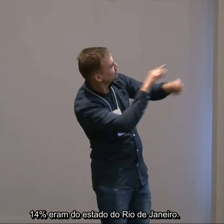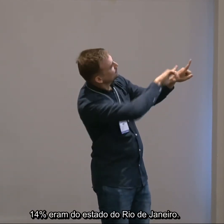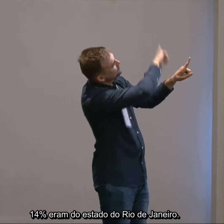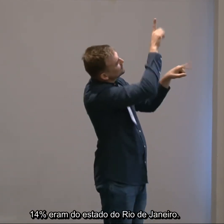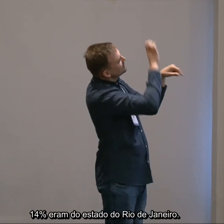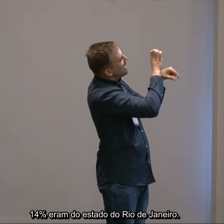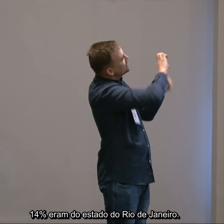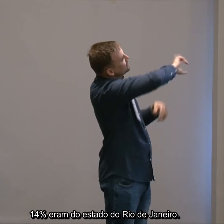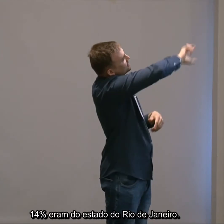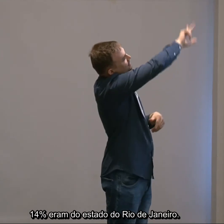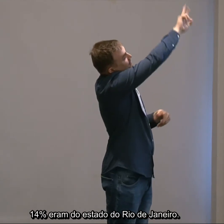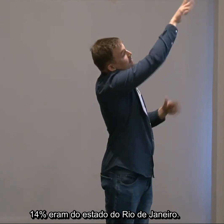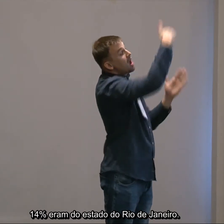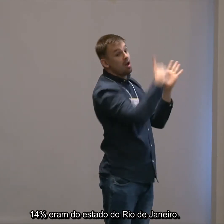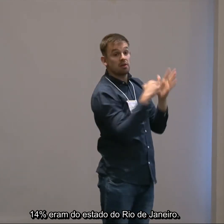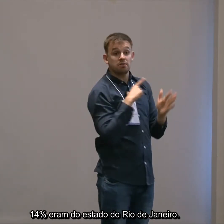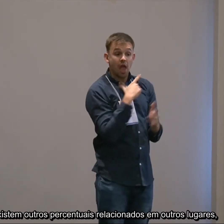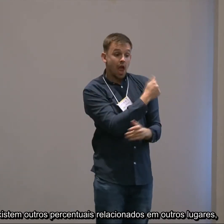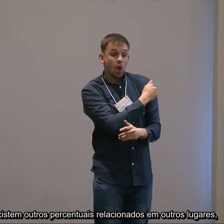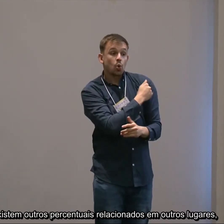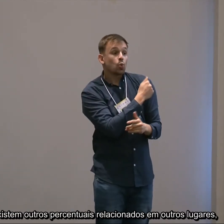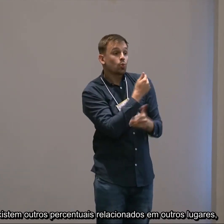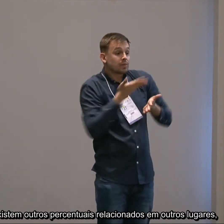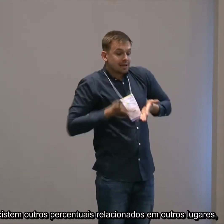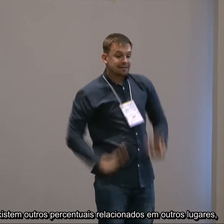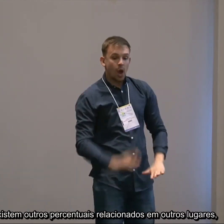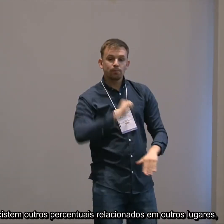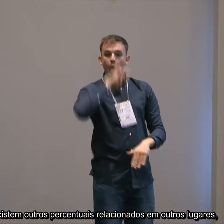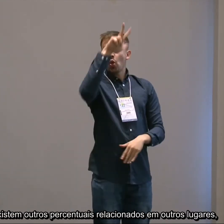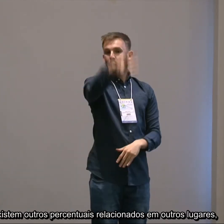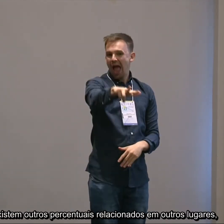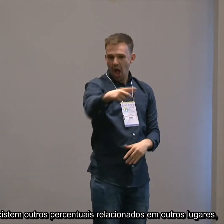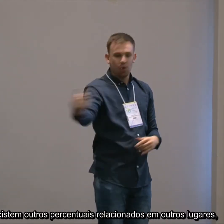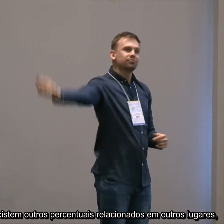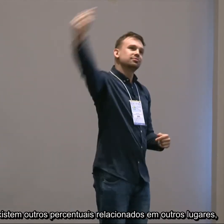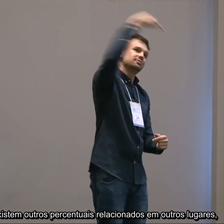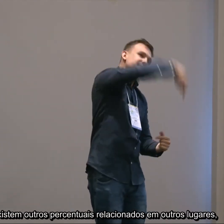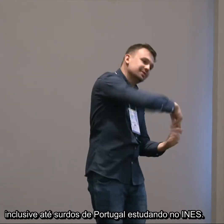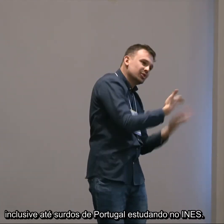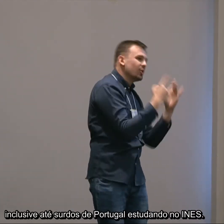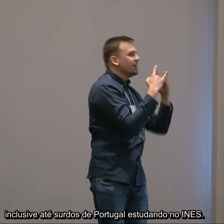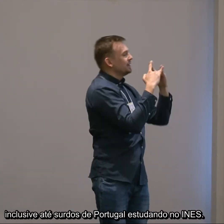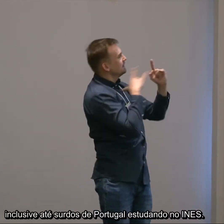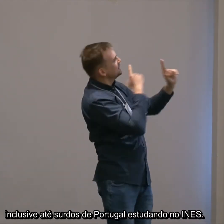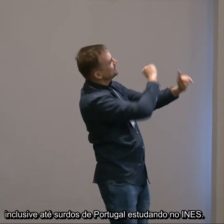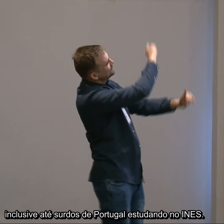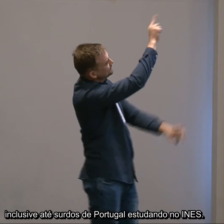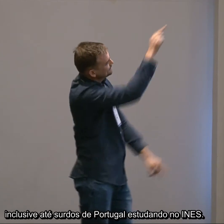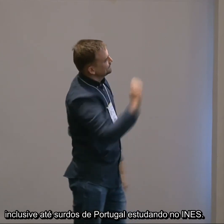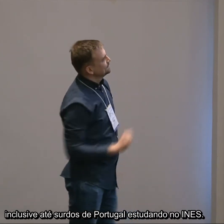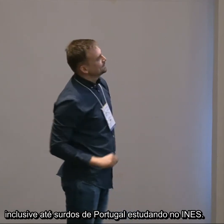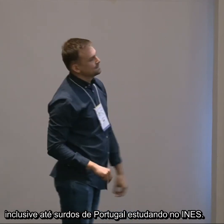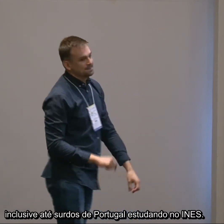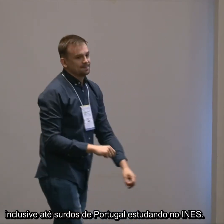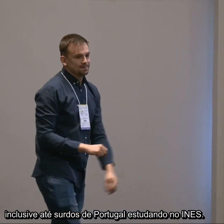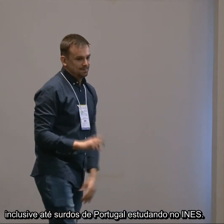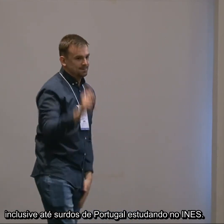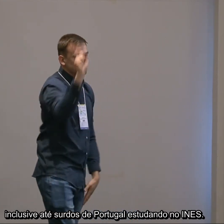14% eram do estado do Rio de Janeiro e existem outros percentuais relacionados em outros lugares inclusive até surdos de Portugal estudando no